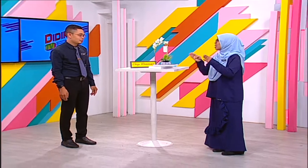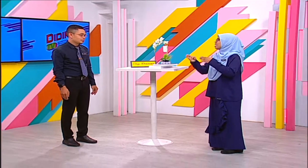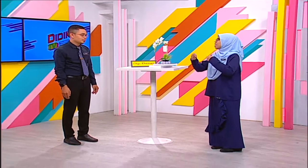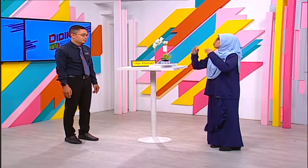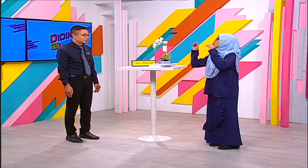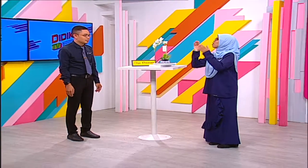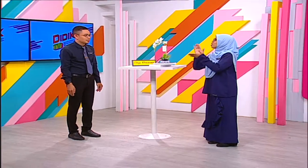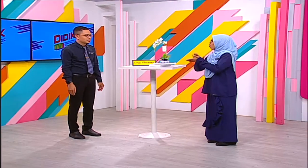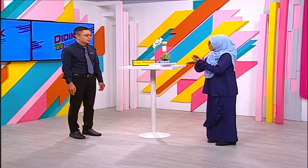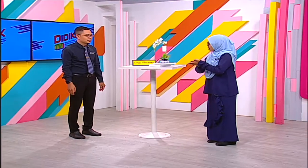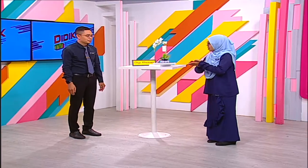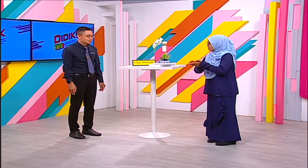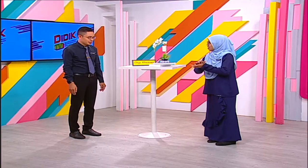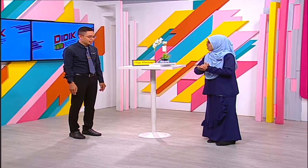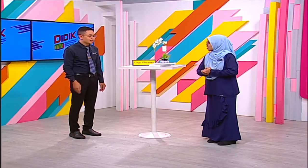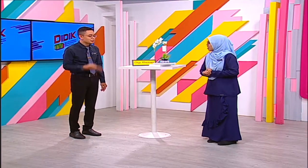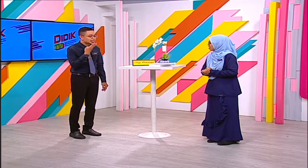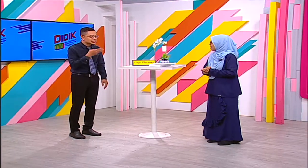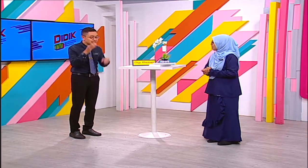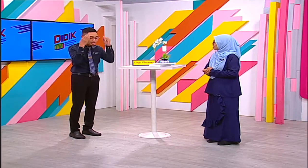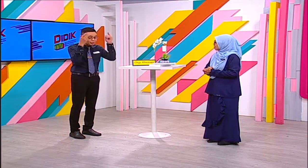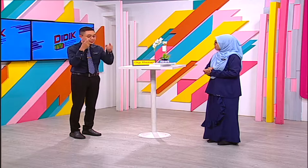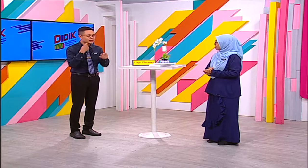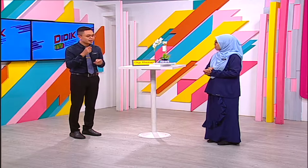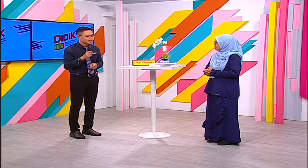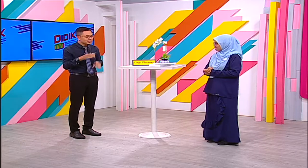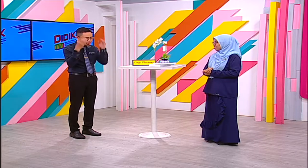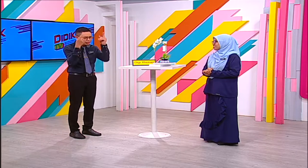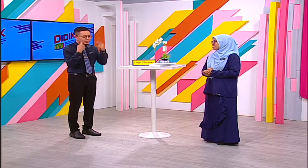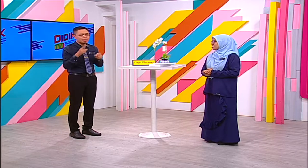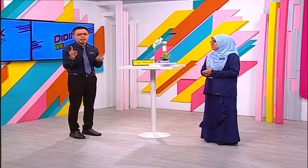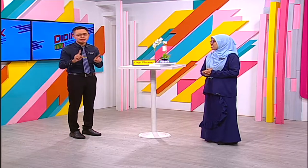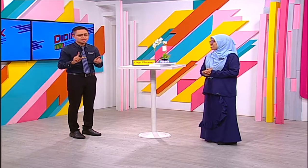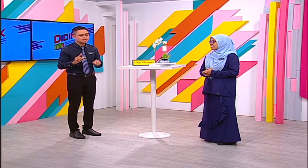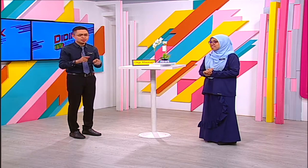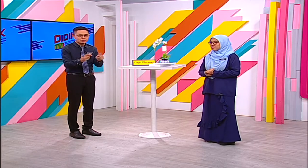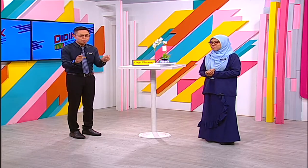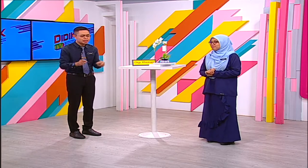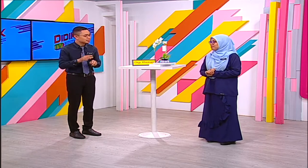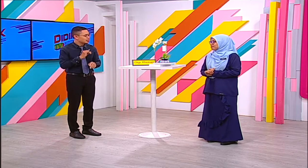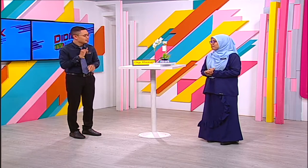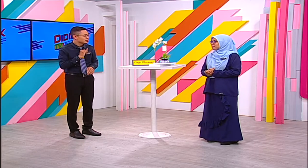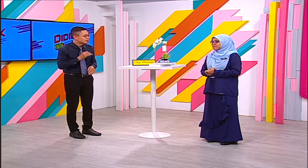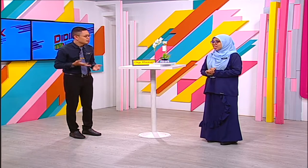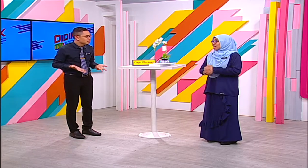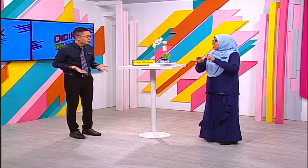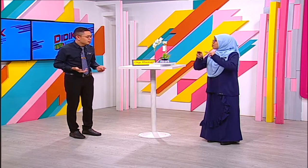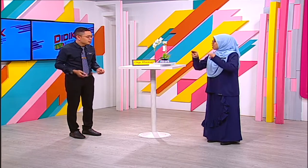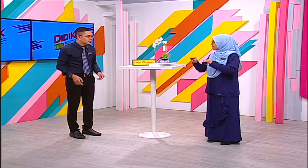bilik guru sekolah. Okey, terima kasih Cikgu Atika. Cikgu Atika, mana tempat saya? Meja